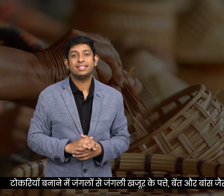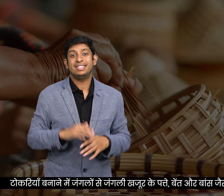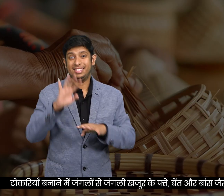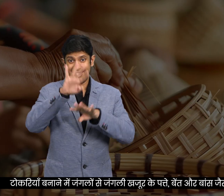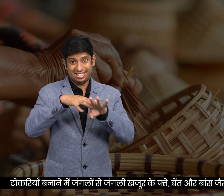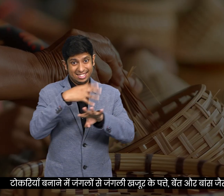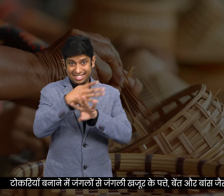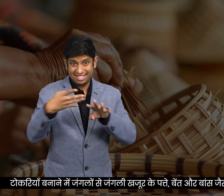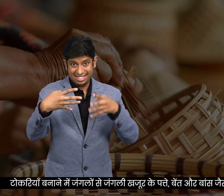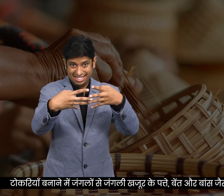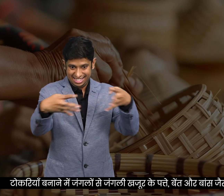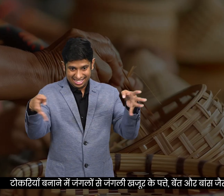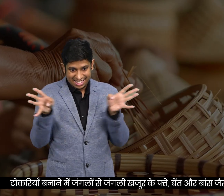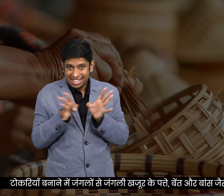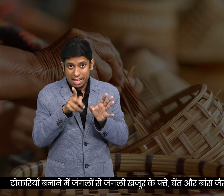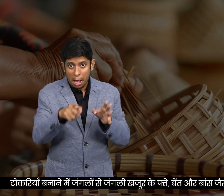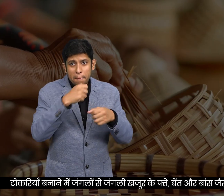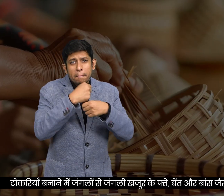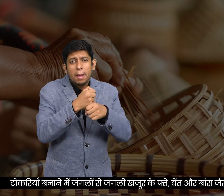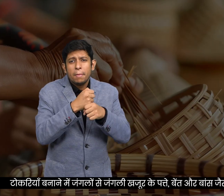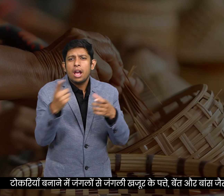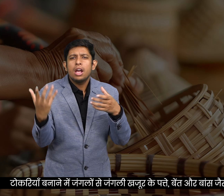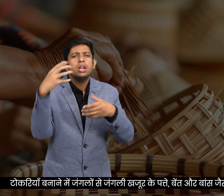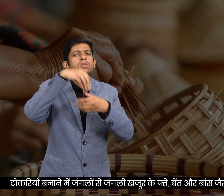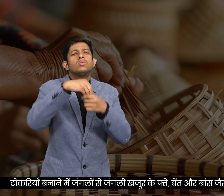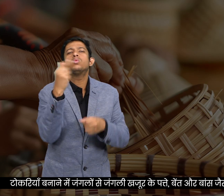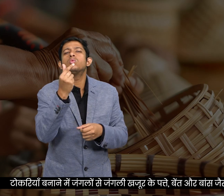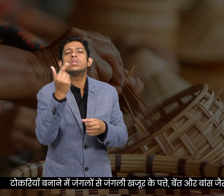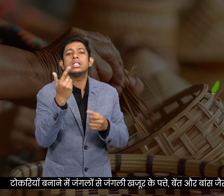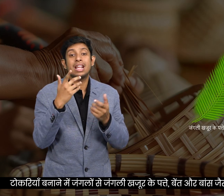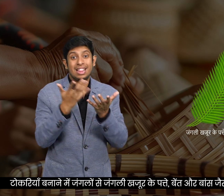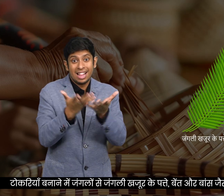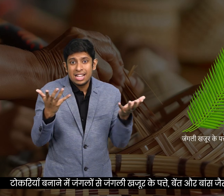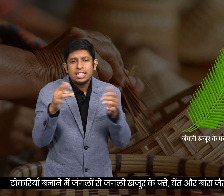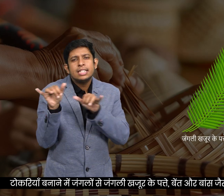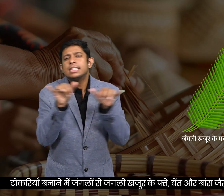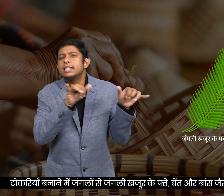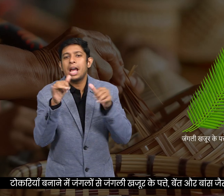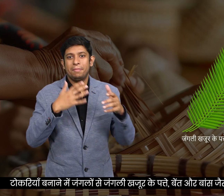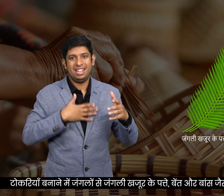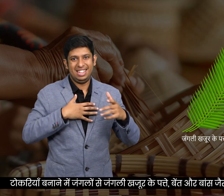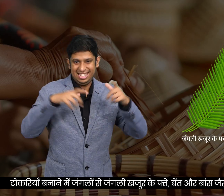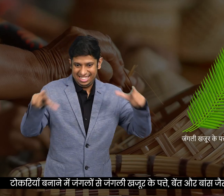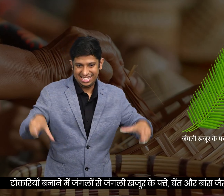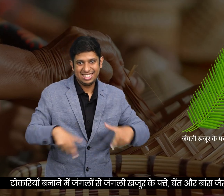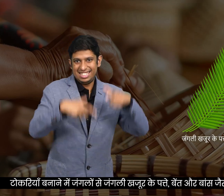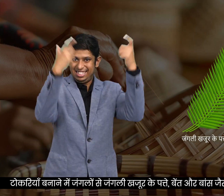टोकरियां बनाने में जंगलों से जंगली खजूर के पत्ते,